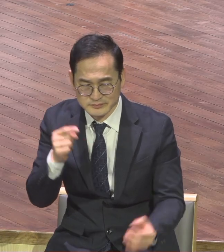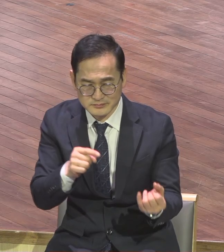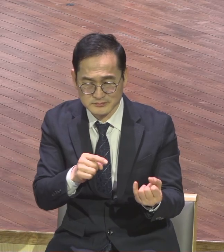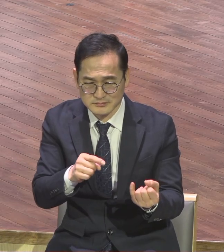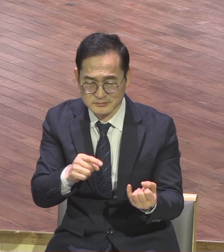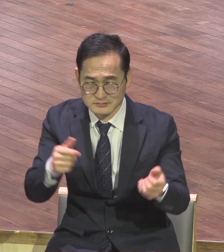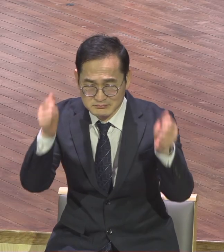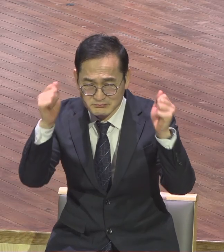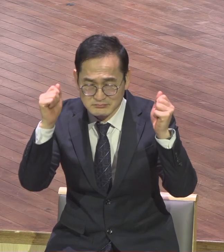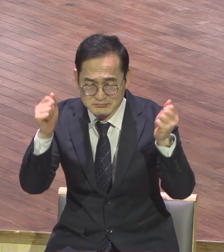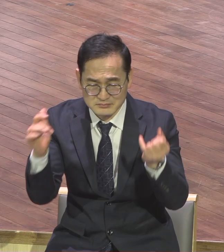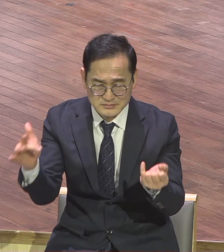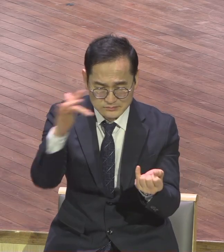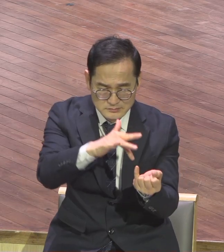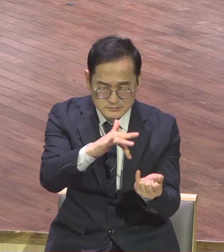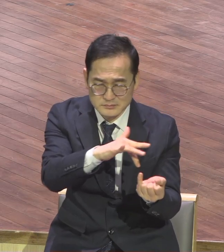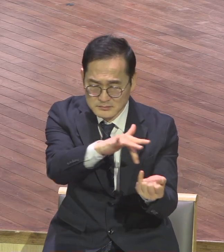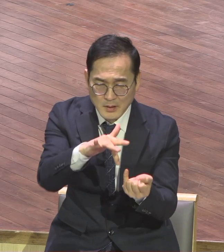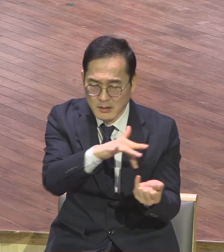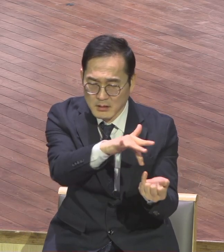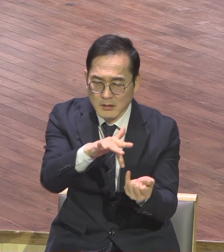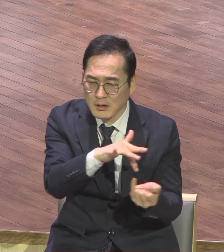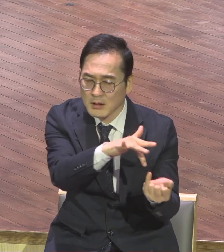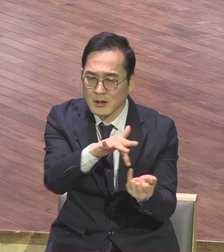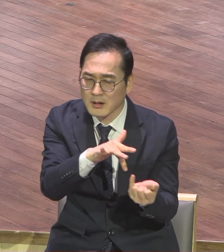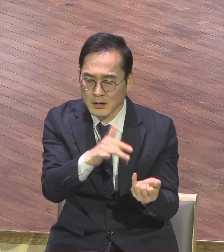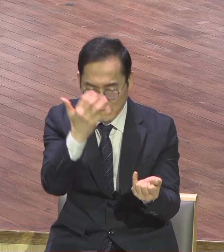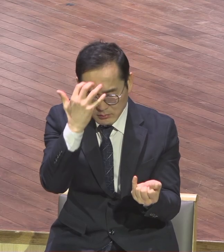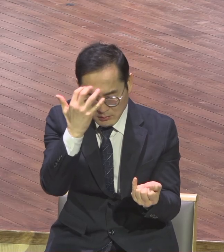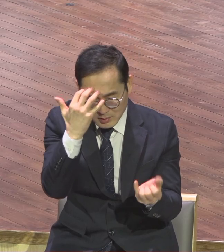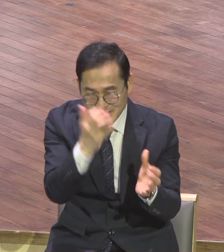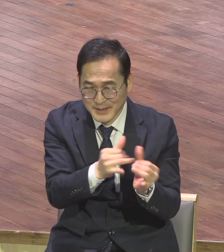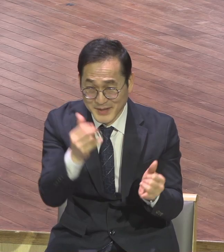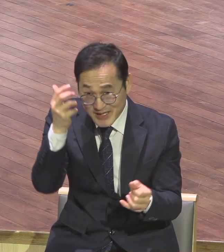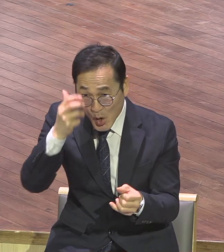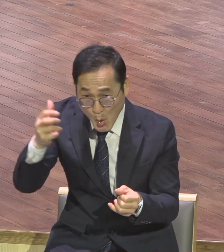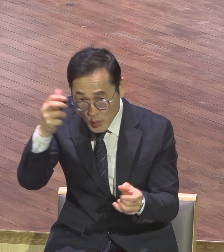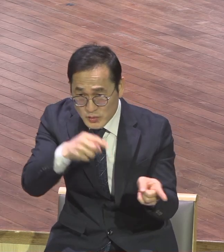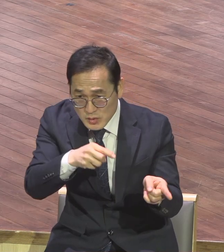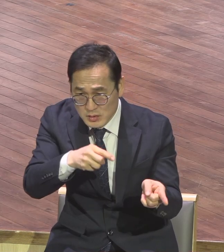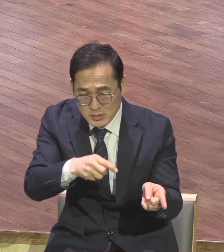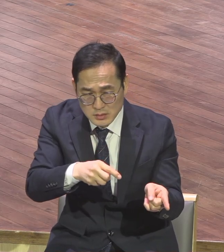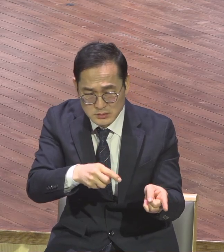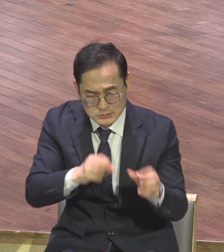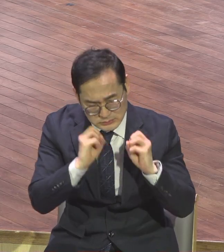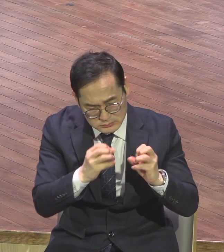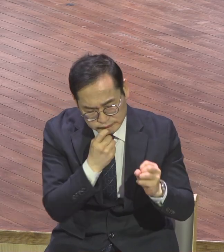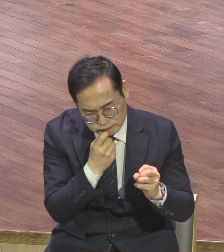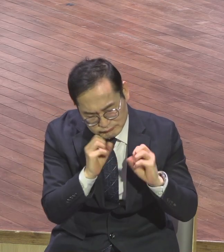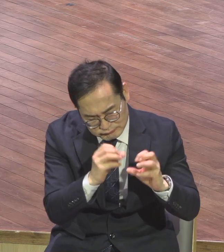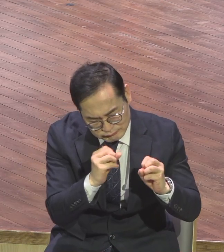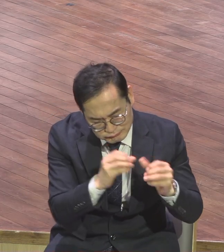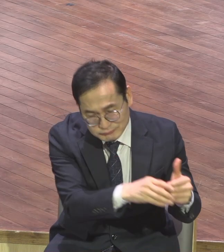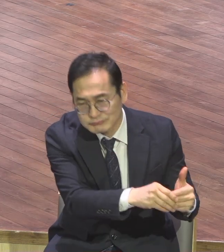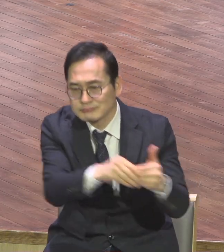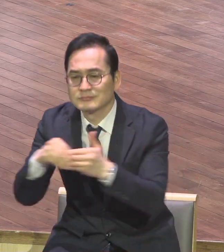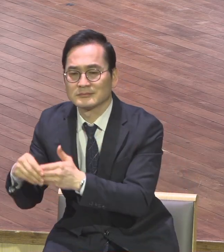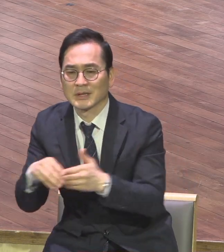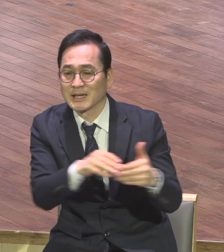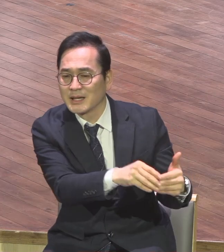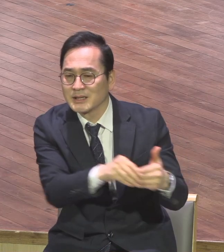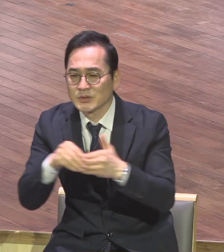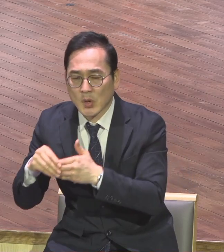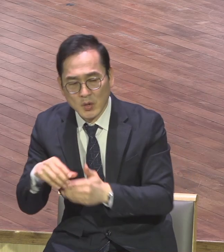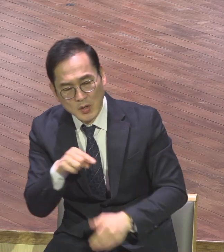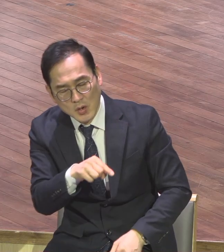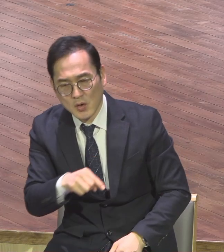무속에 빠져가지고 귀신에 잡혀가지고 고통하는 저 영혼들을 끄집어내서 주께로 인도한다. 홍해 갈라진 기적보다 더